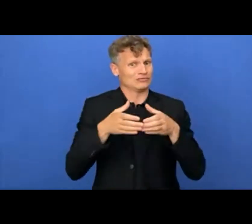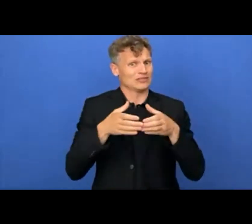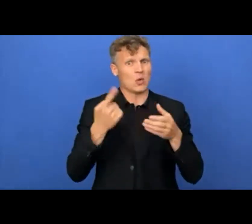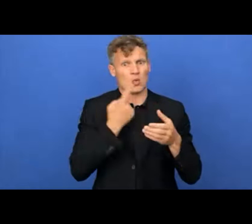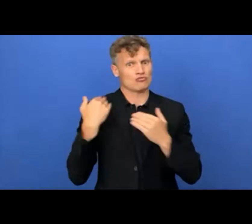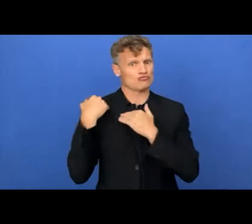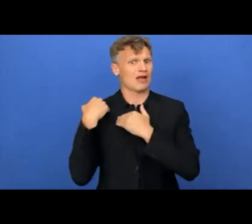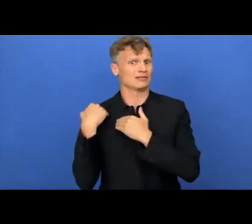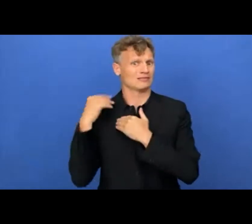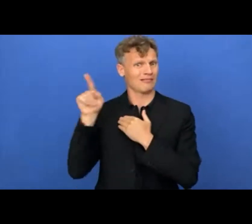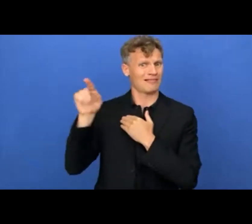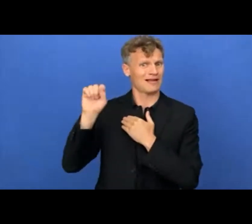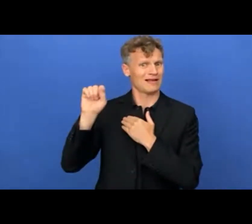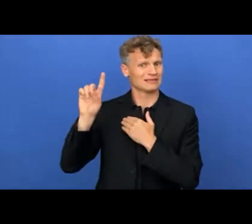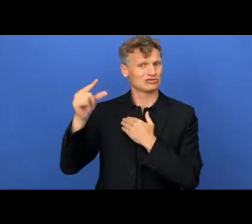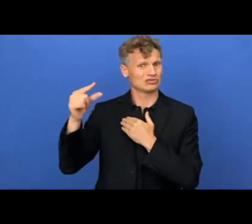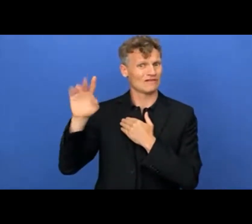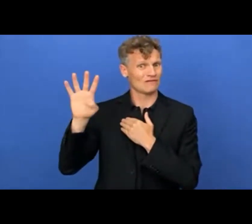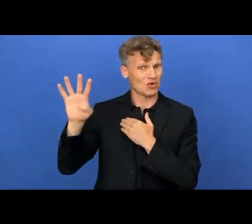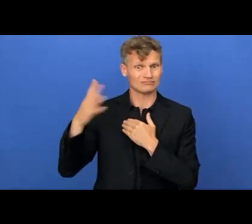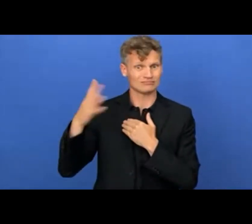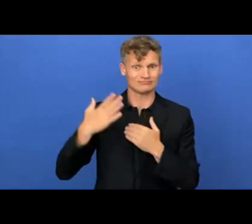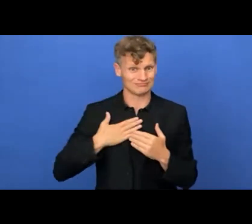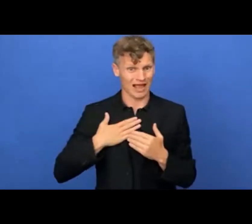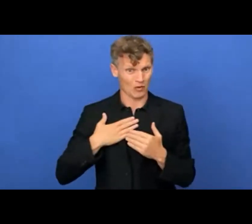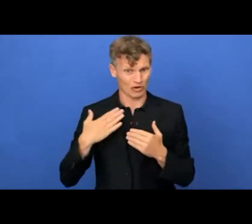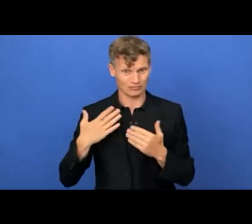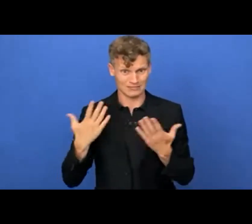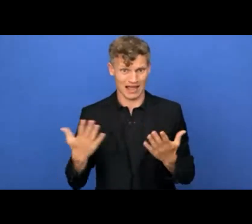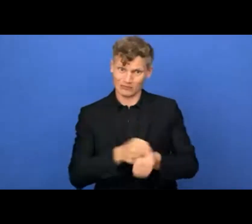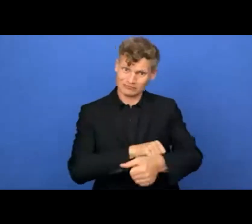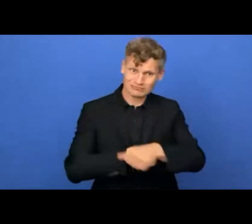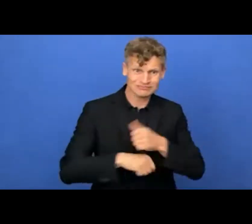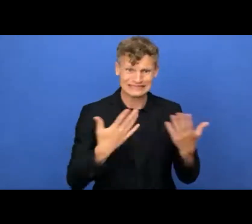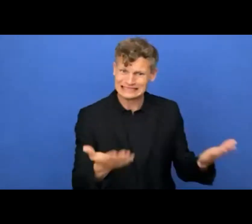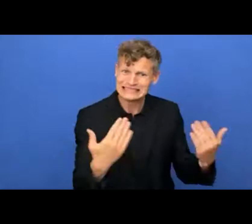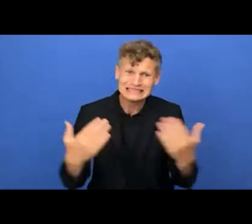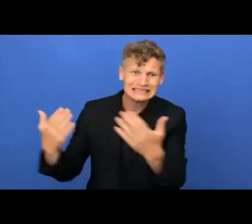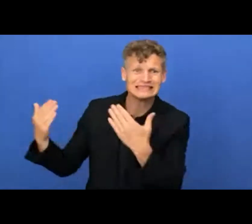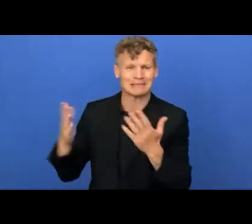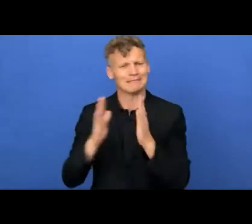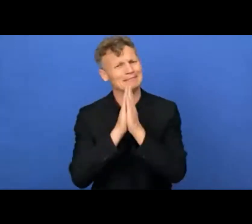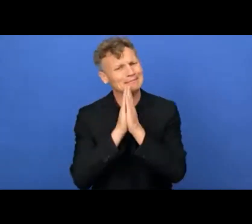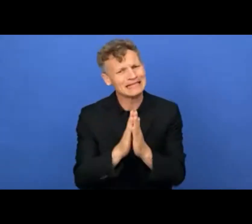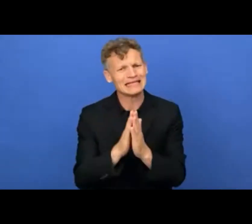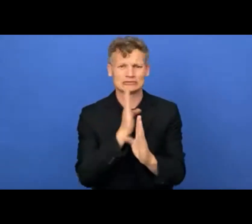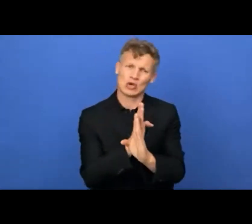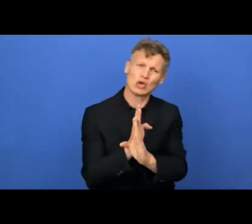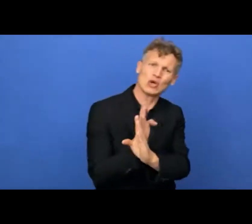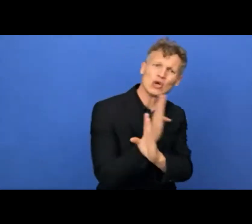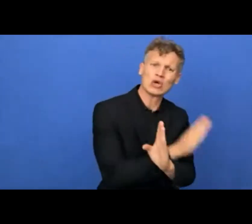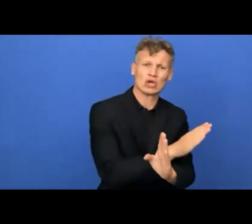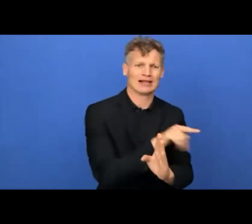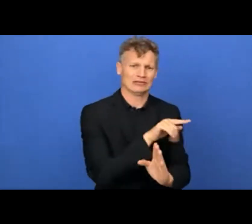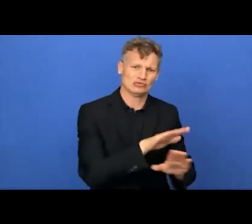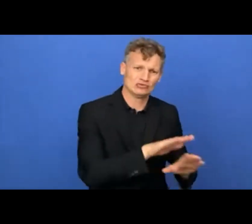Nous sommes l'agence chef de file pour l'ODD 4 et donc nous devons tout faire